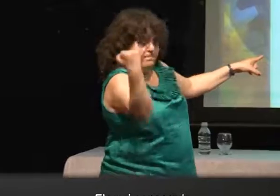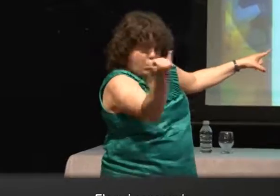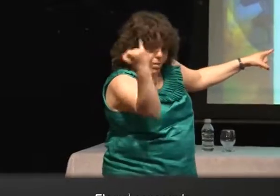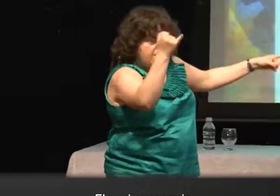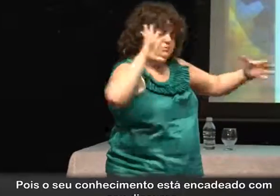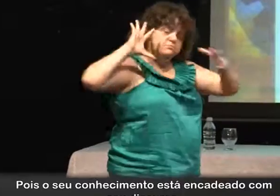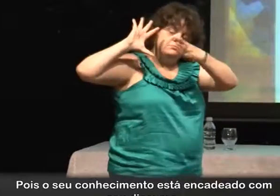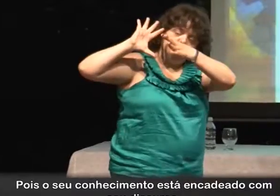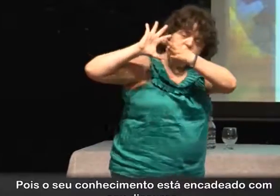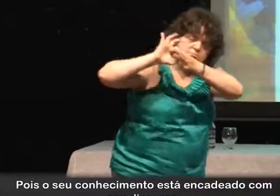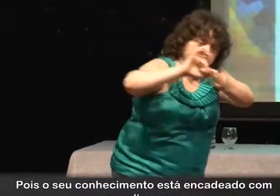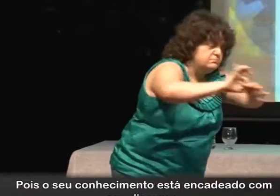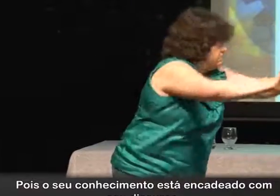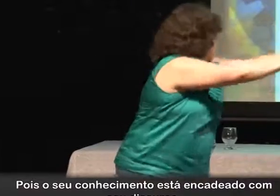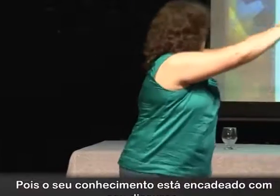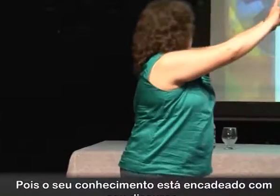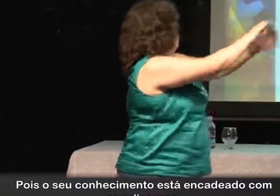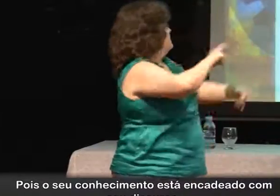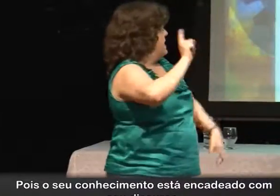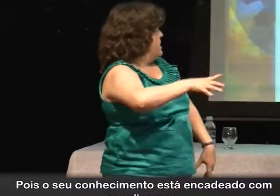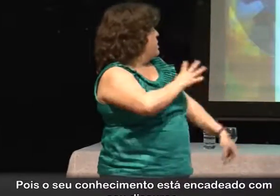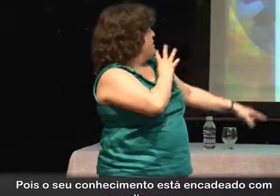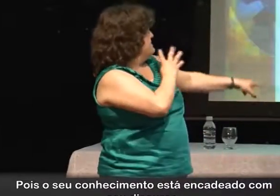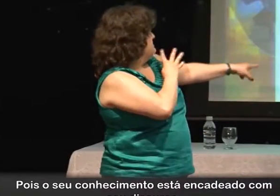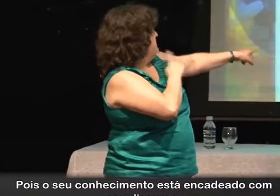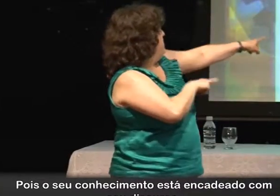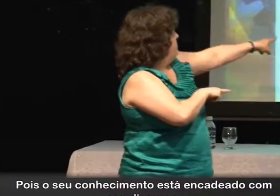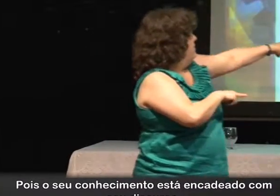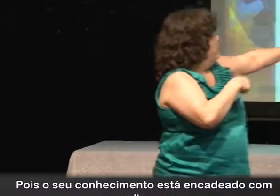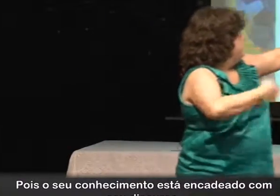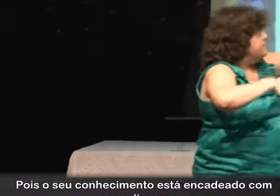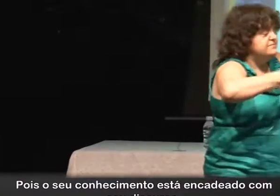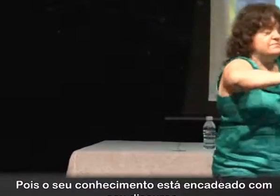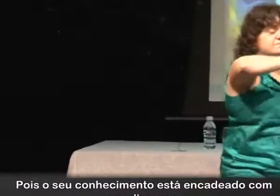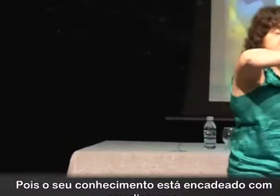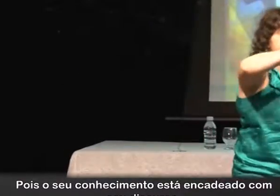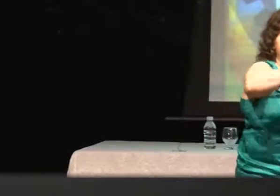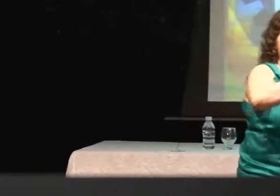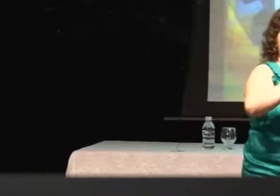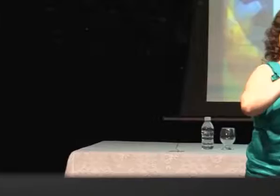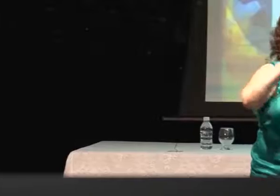conseguir. Porque o seu conhecimento está encadeado com o seu discurso.